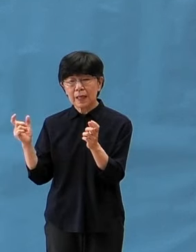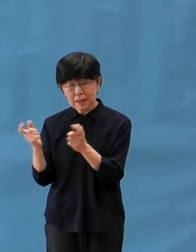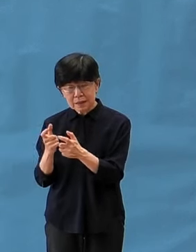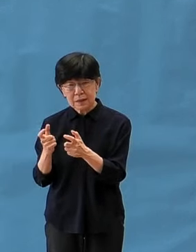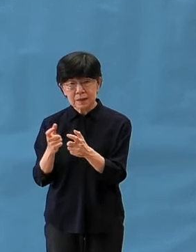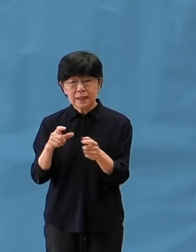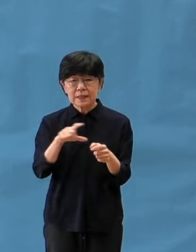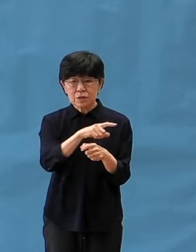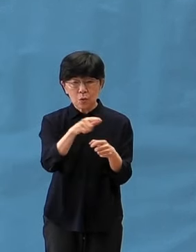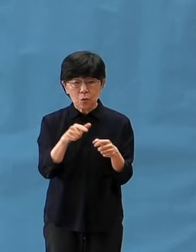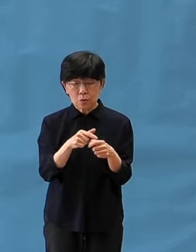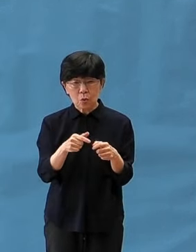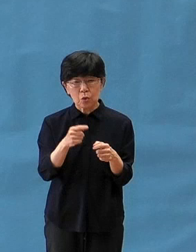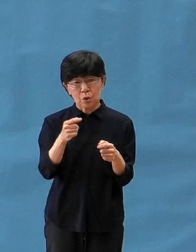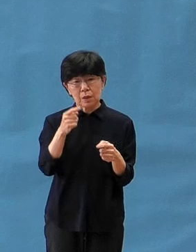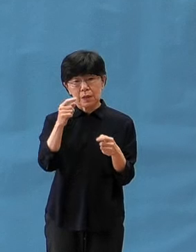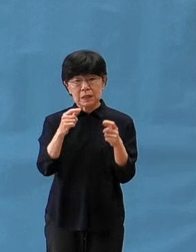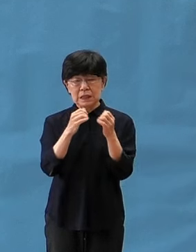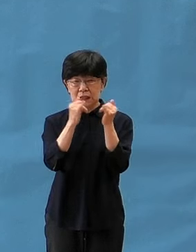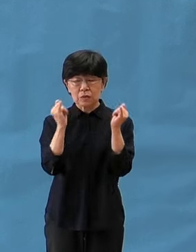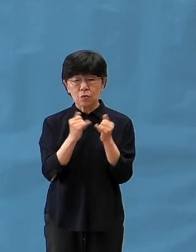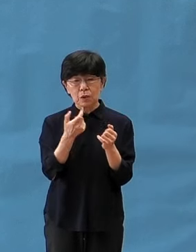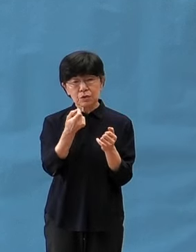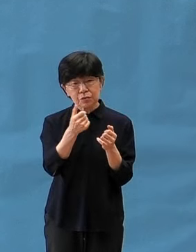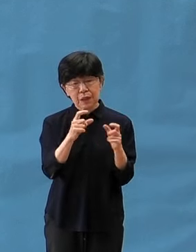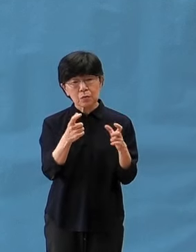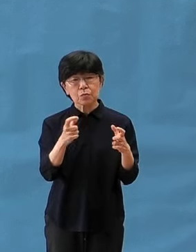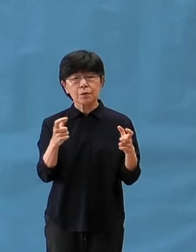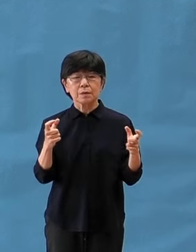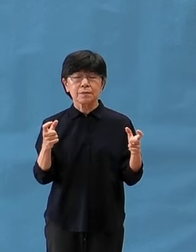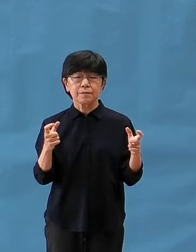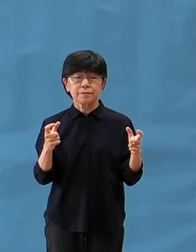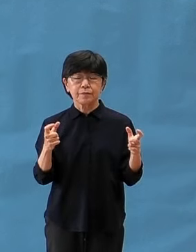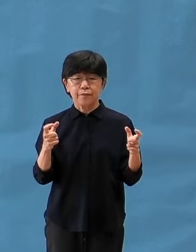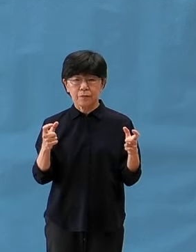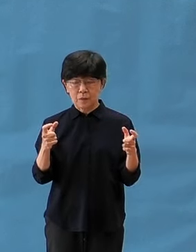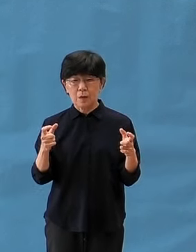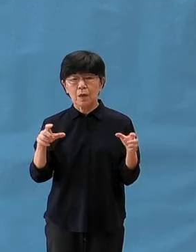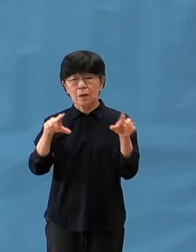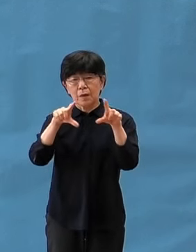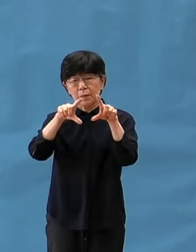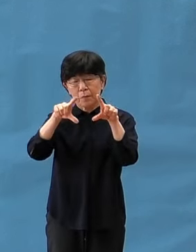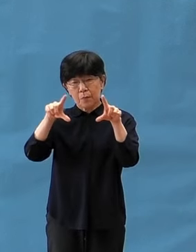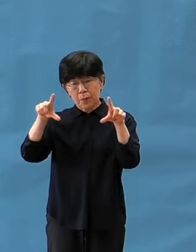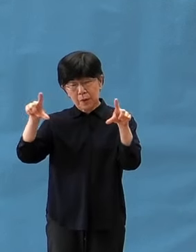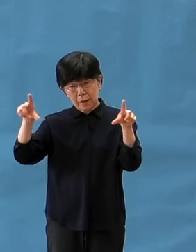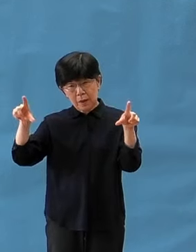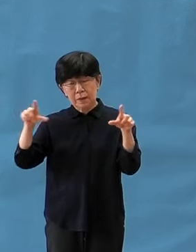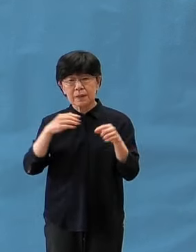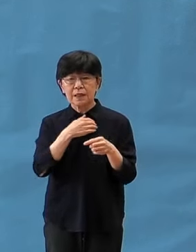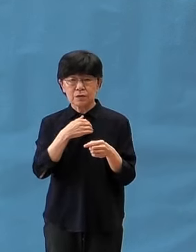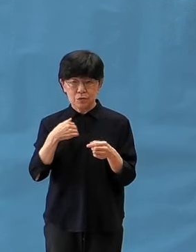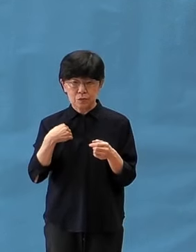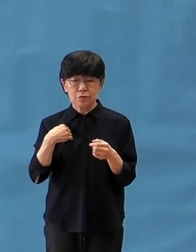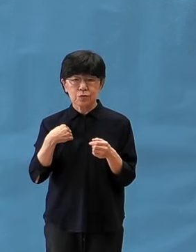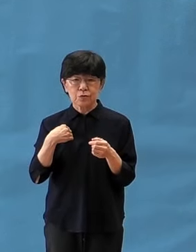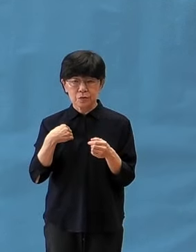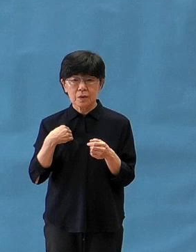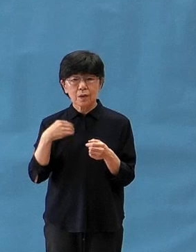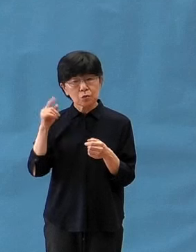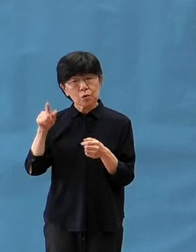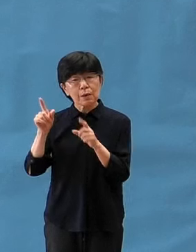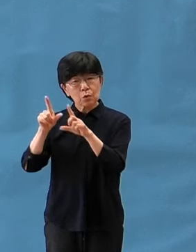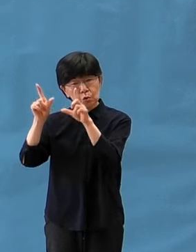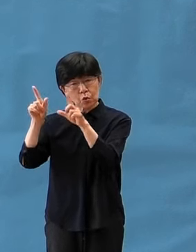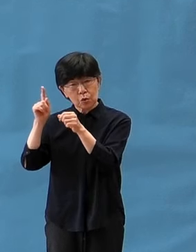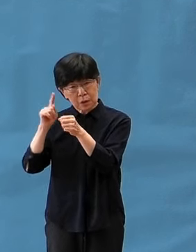過疎を緩和するっていう、その上下を鳴らすっていうことっていうのは、その東京のためにもなる